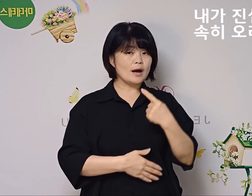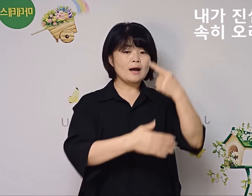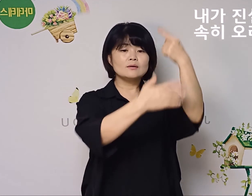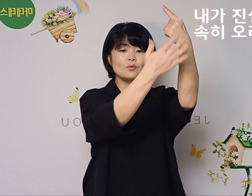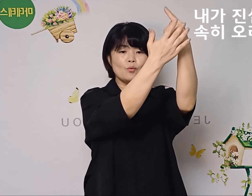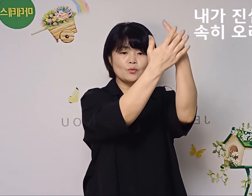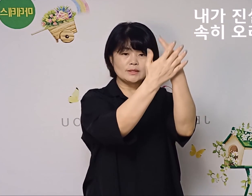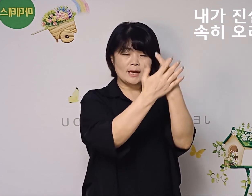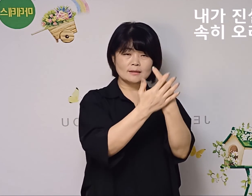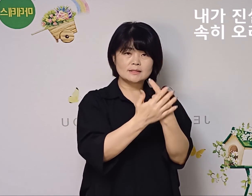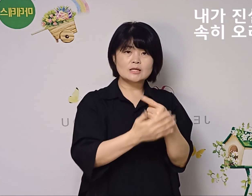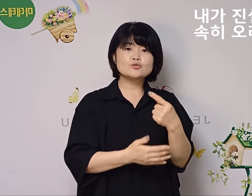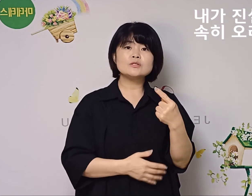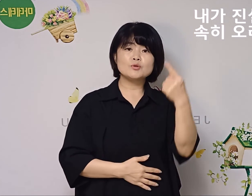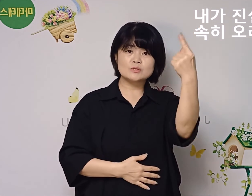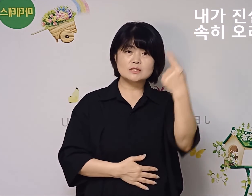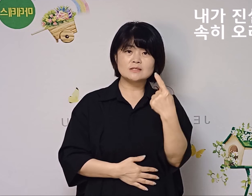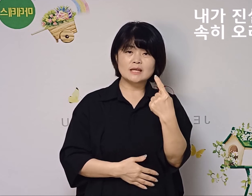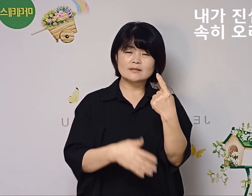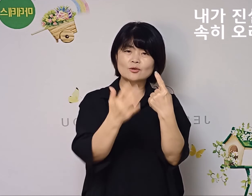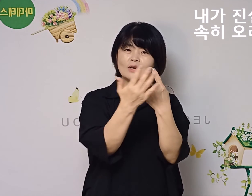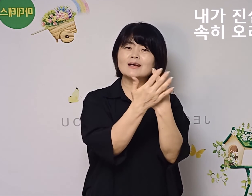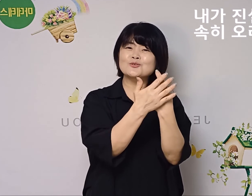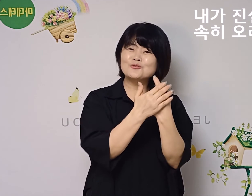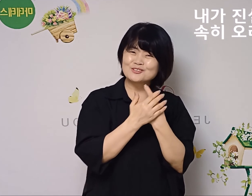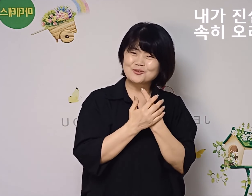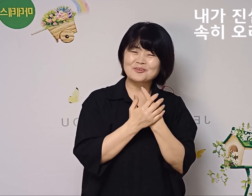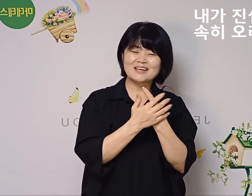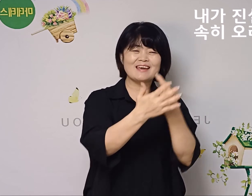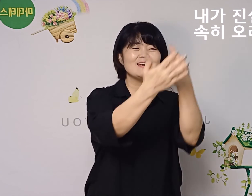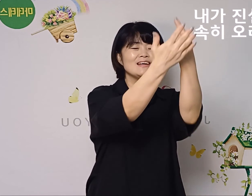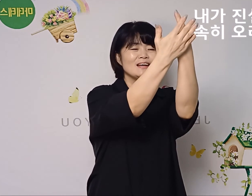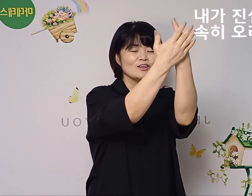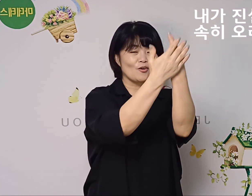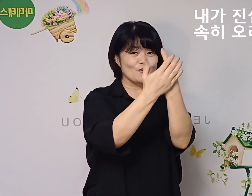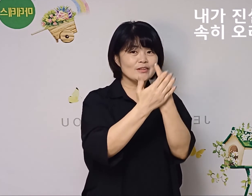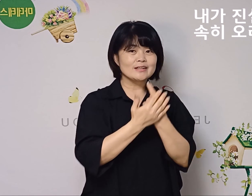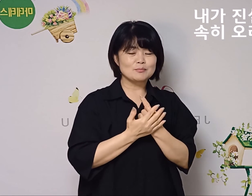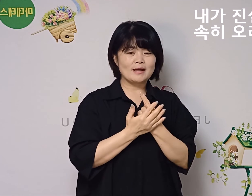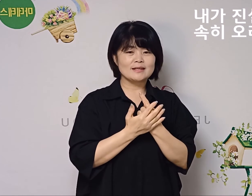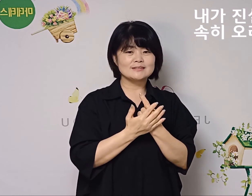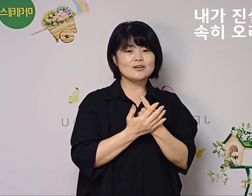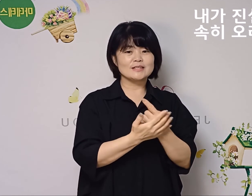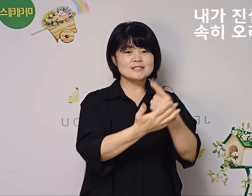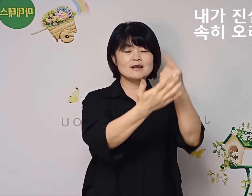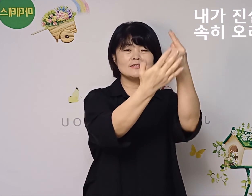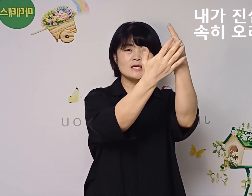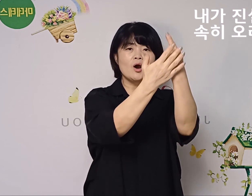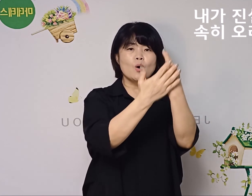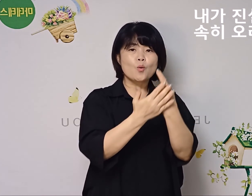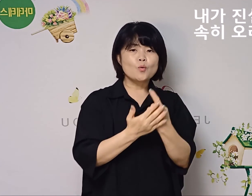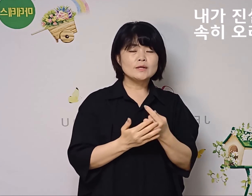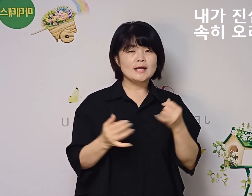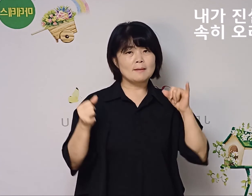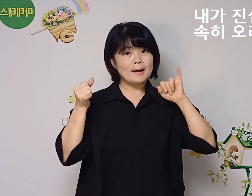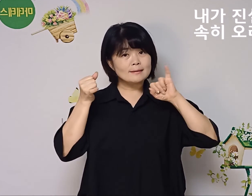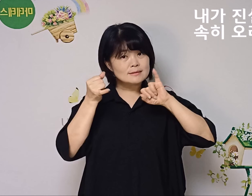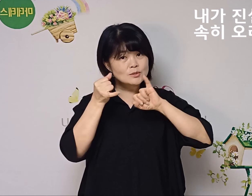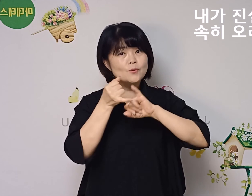오다수와 오리라. 근데 예수님이 오시는데 저희가 손을 좀 이렇게 경건하게 받아들여야겠죠. 그래서 오리라. 반드시 올